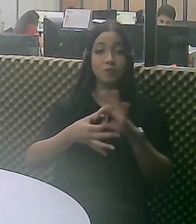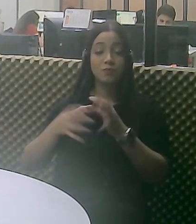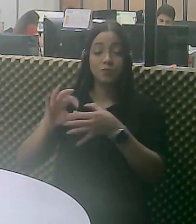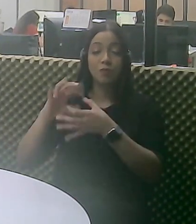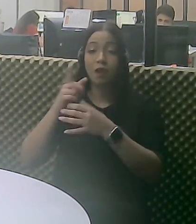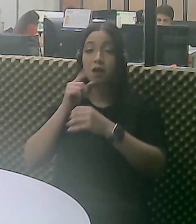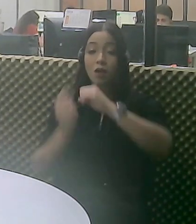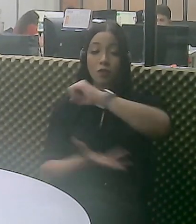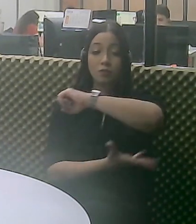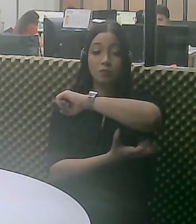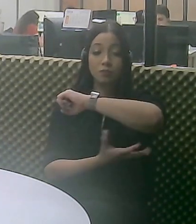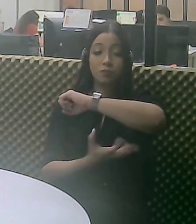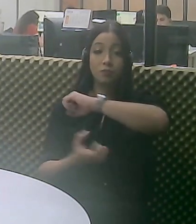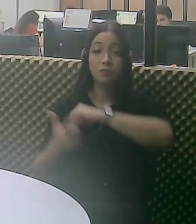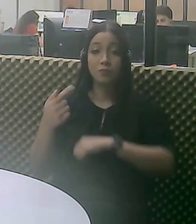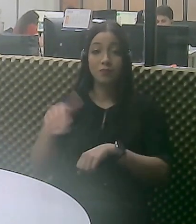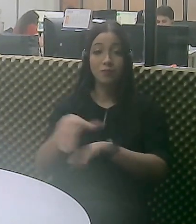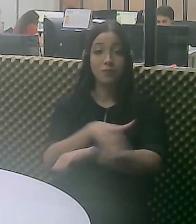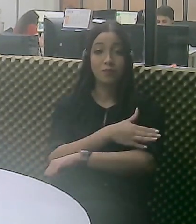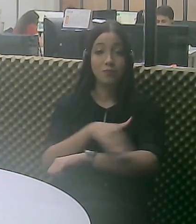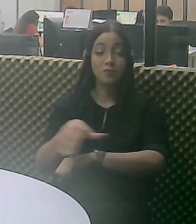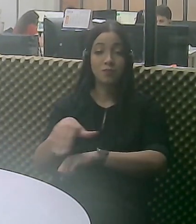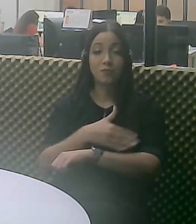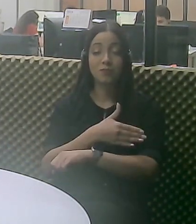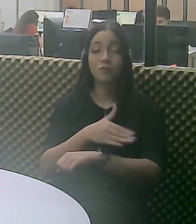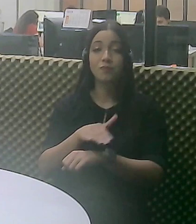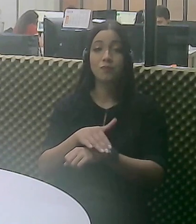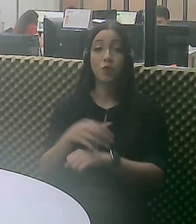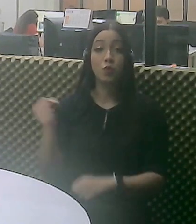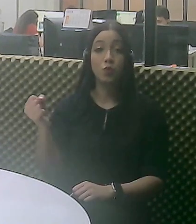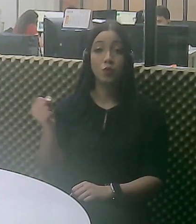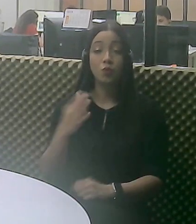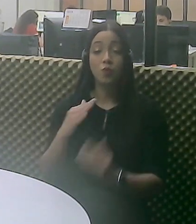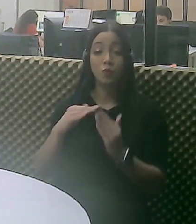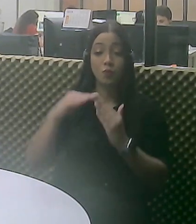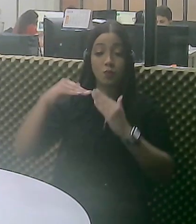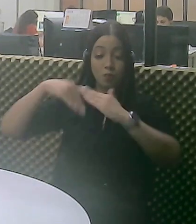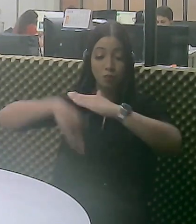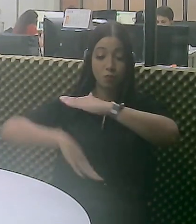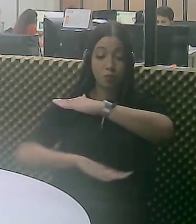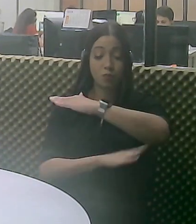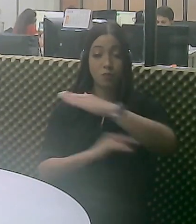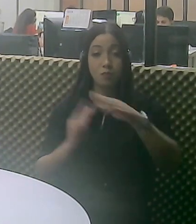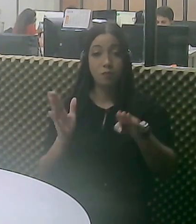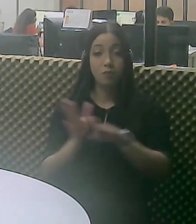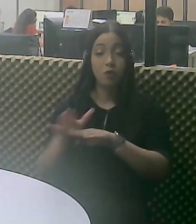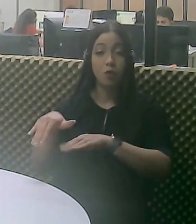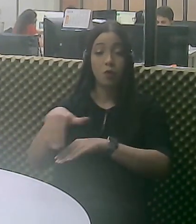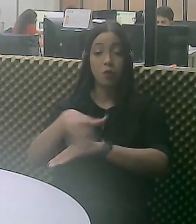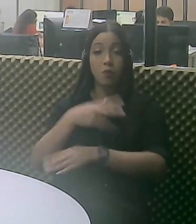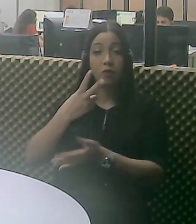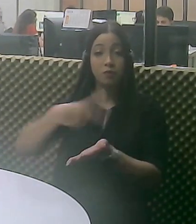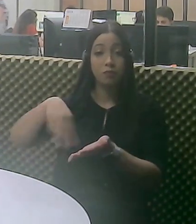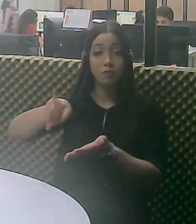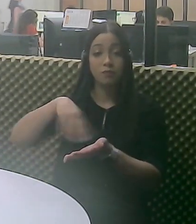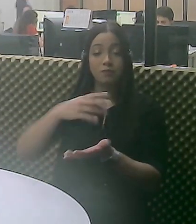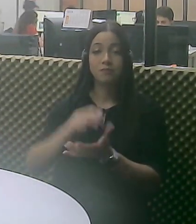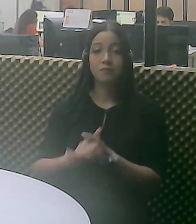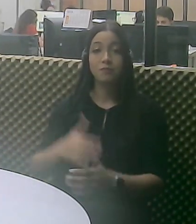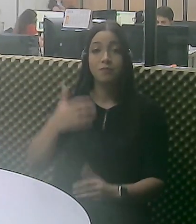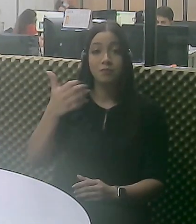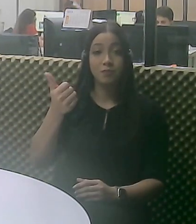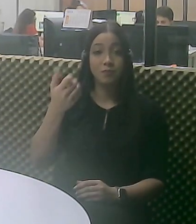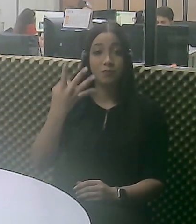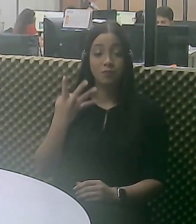pluvial, cobrindo 7 ruas do bairro, com extensão do novo bolsão até a Rua da Valsa. Também foram executadas